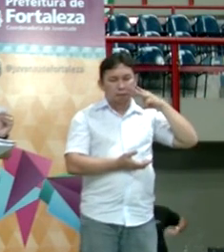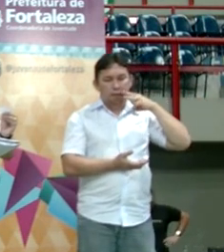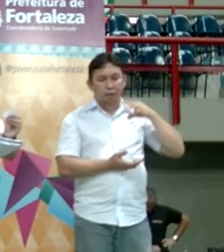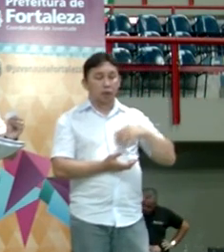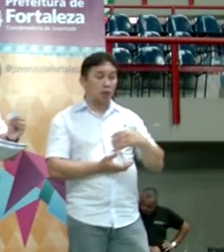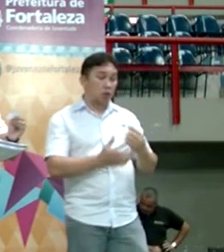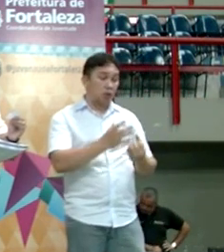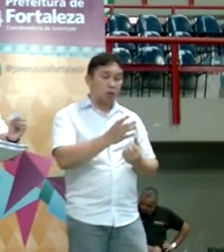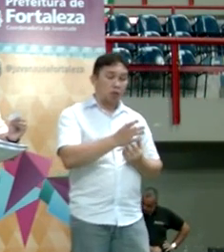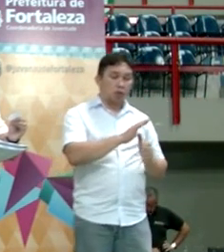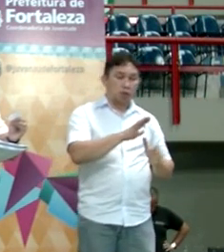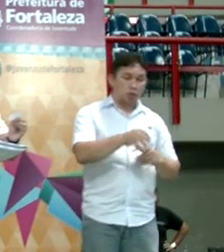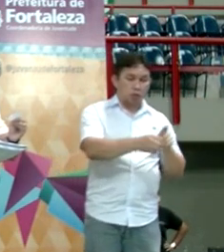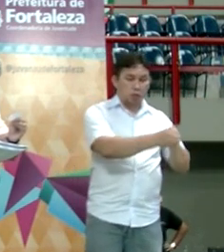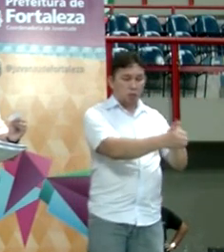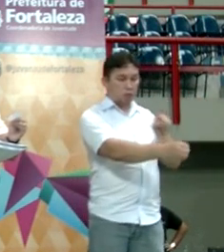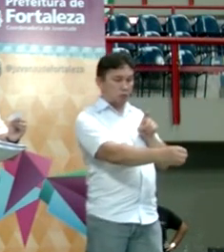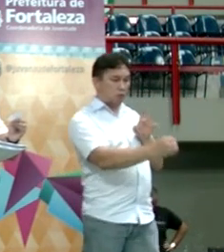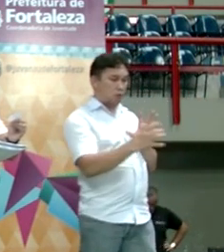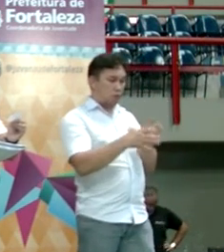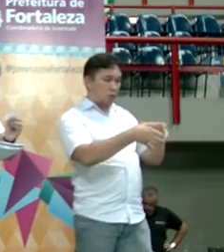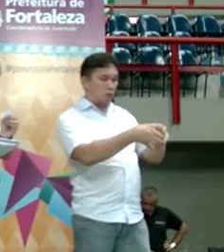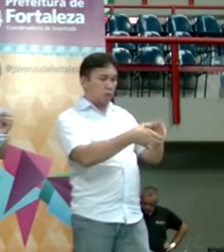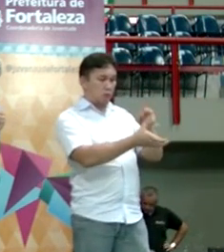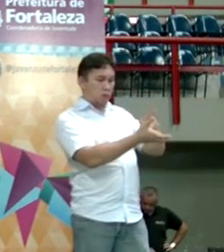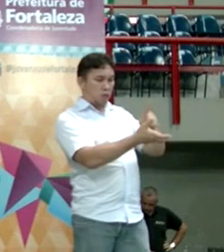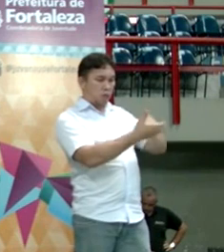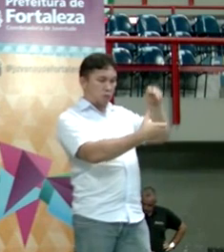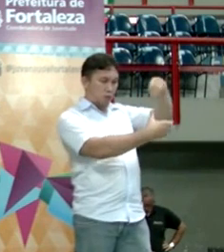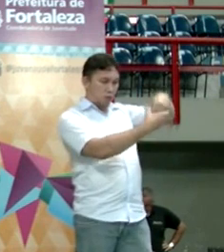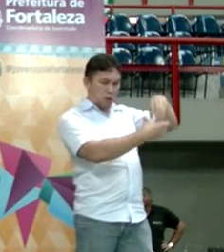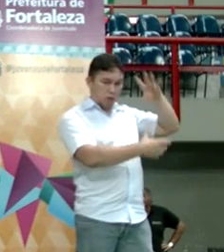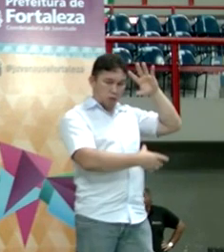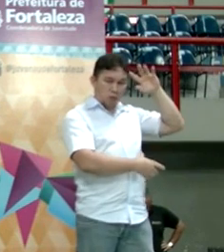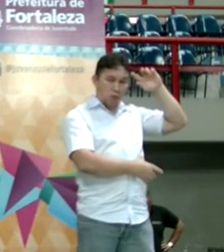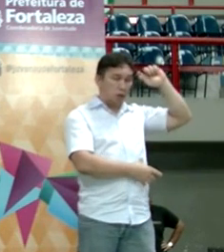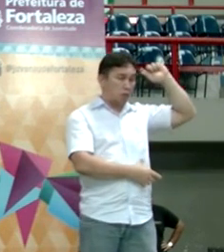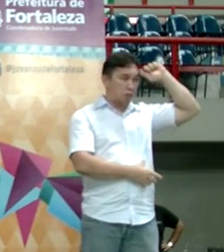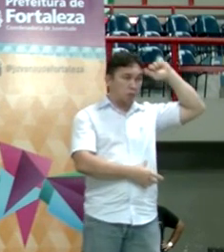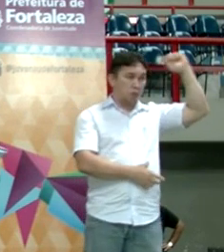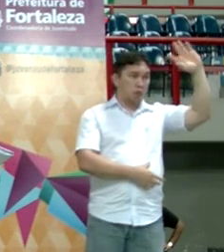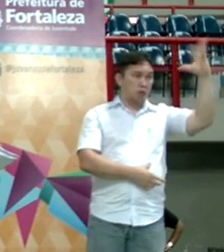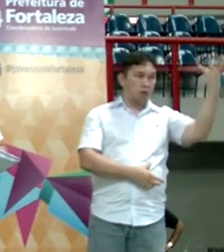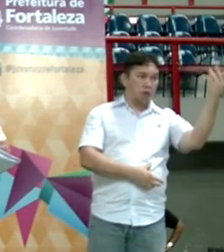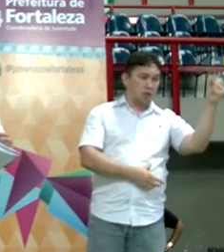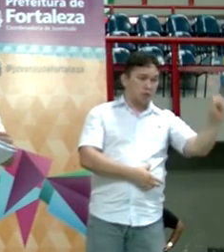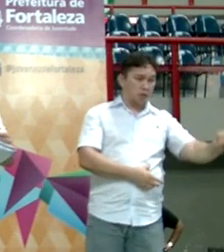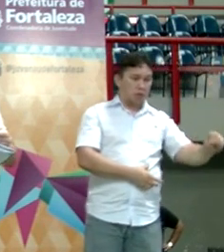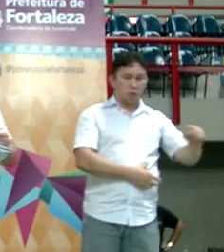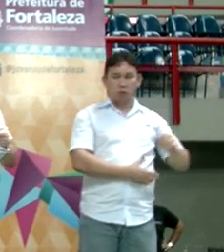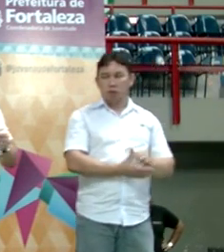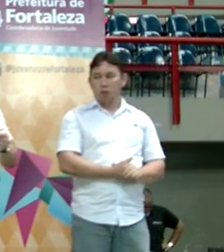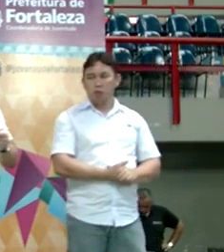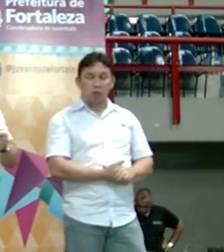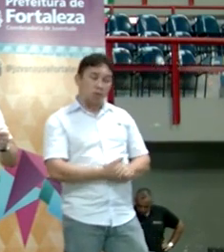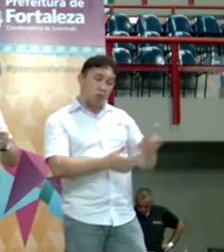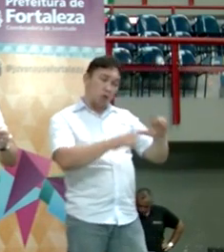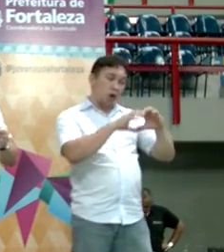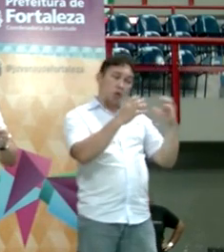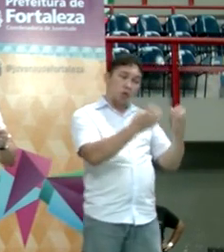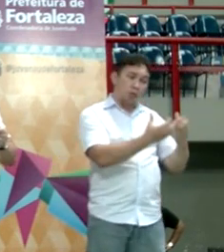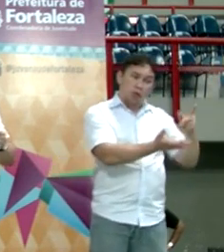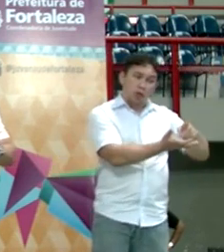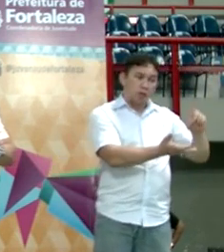Foi instituído depois do apartheid uma comissão da verdade na África do Sul. Não teve esse nome, comissão da